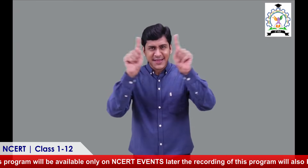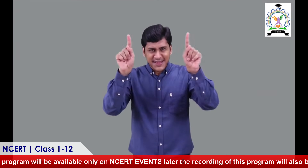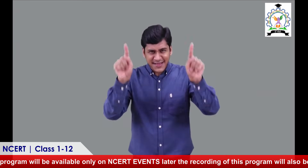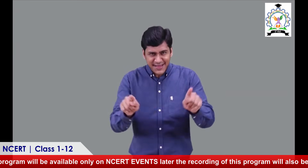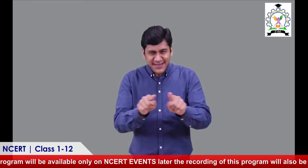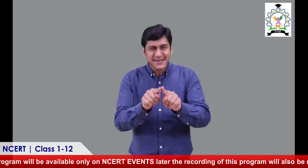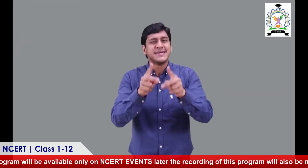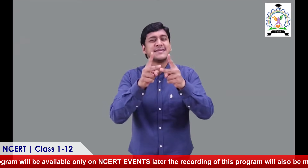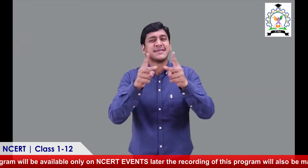आकार